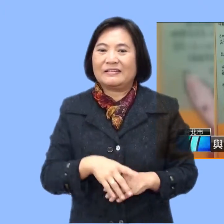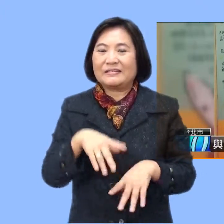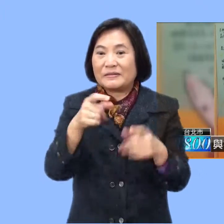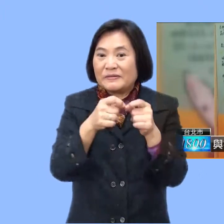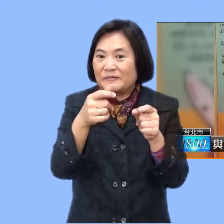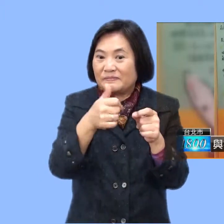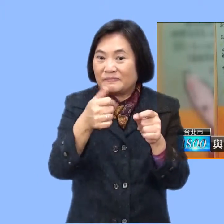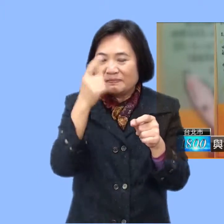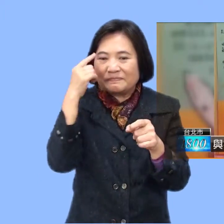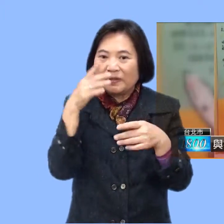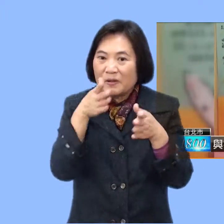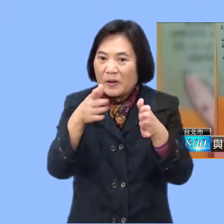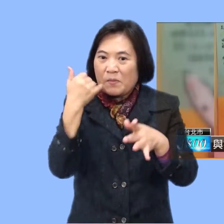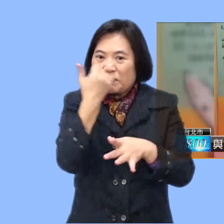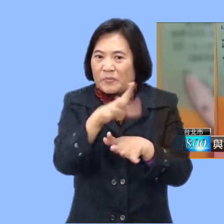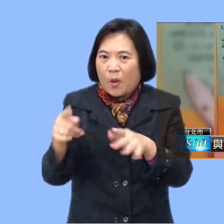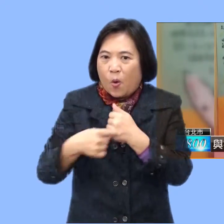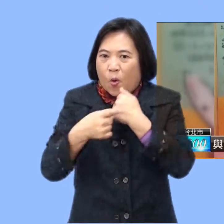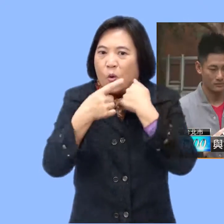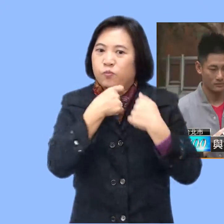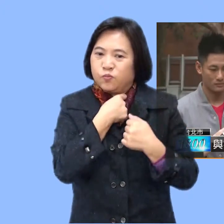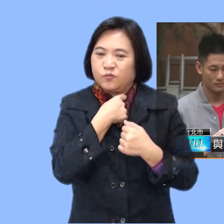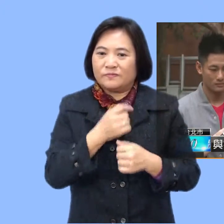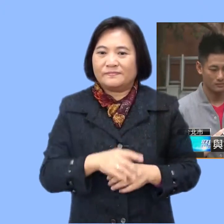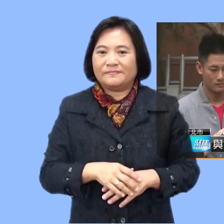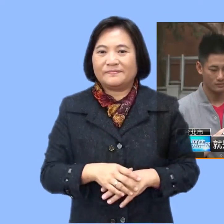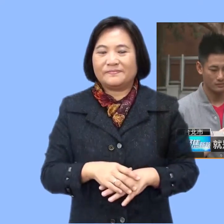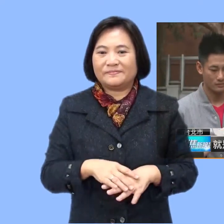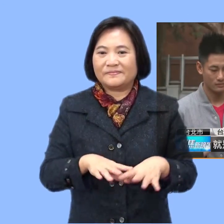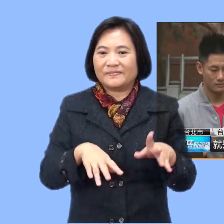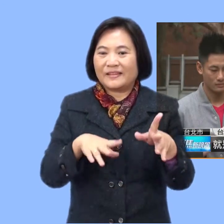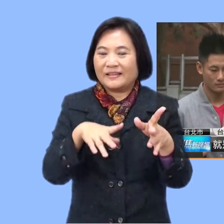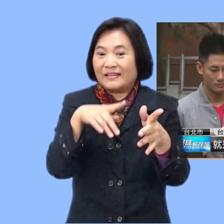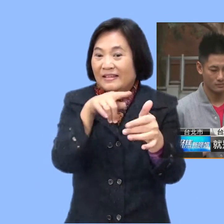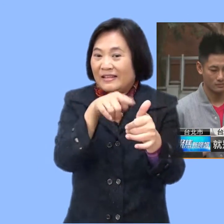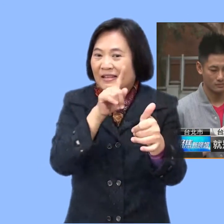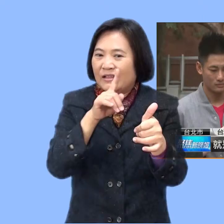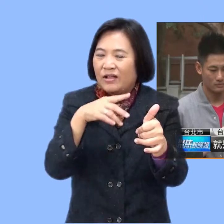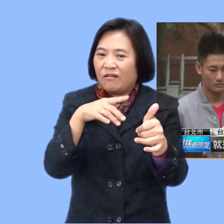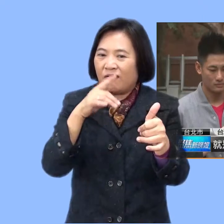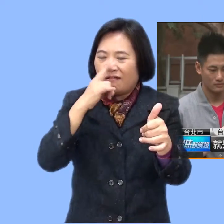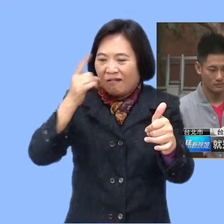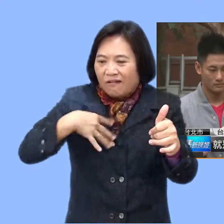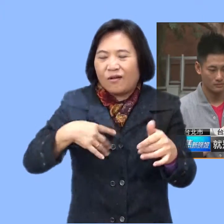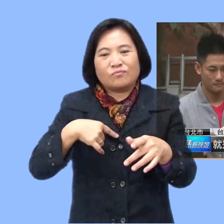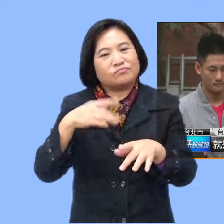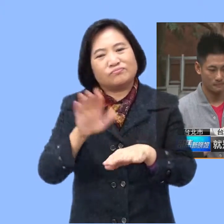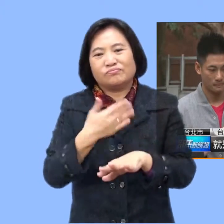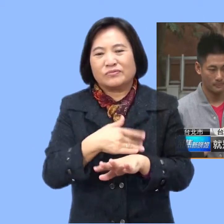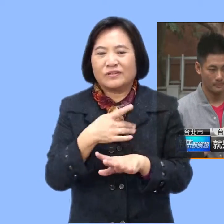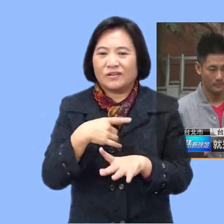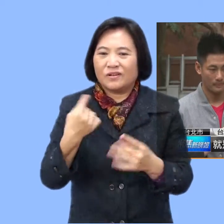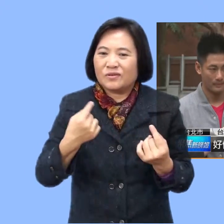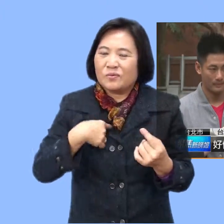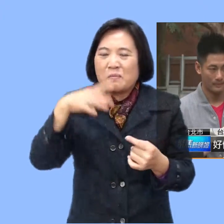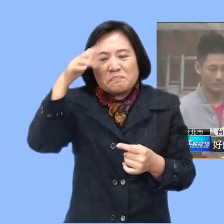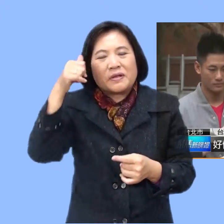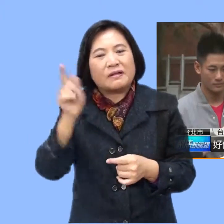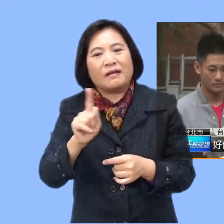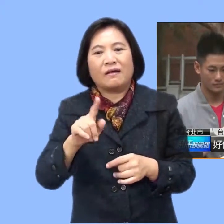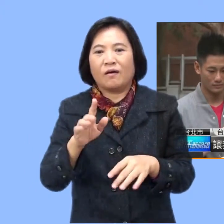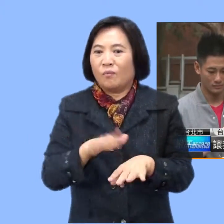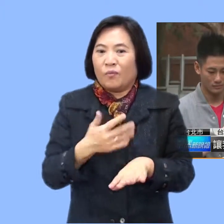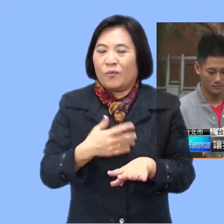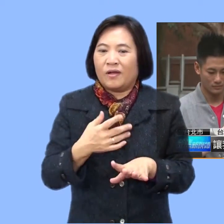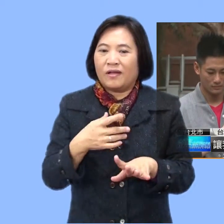浪，要让视障的冠霖挑战大海的感觉。 就是都不会好像就是嫌弃我说什么好像那么笨啊什